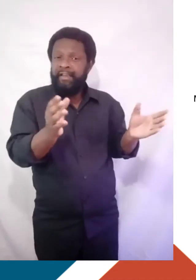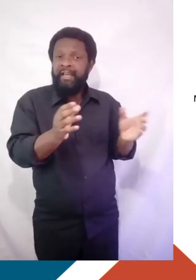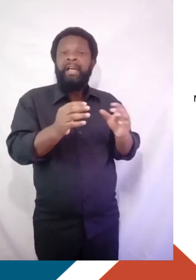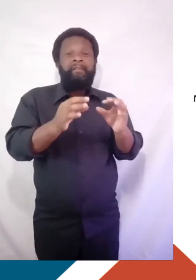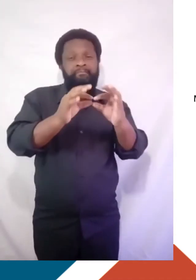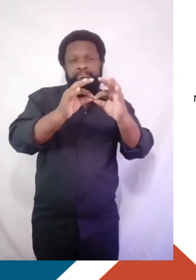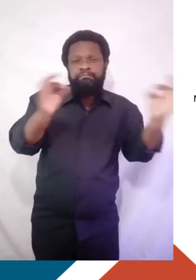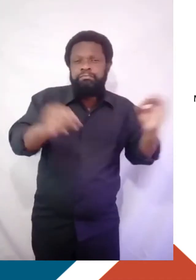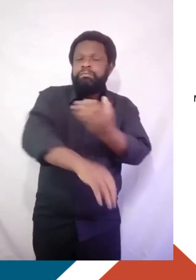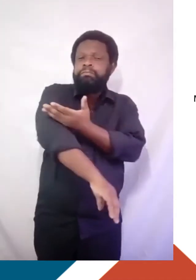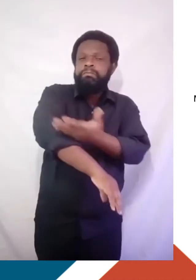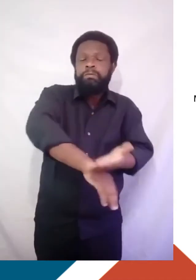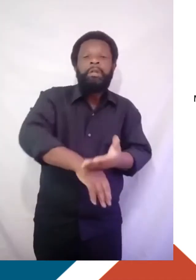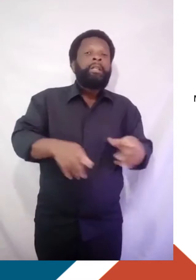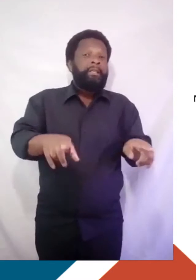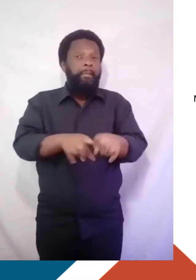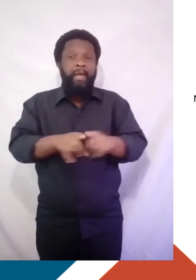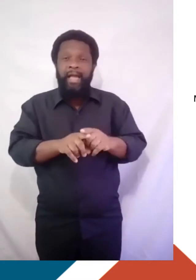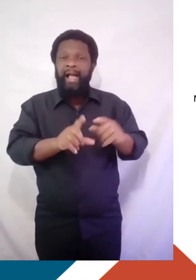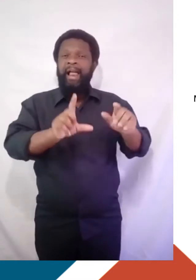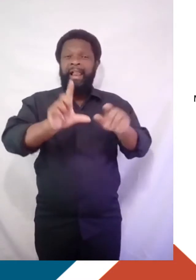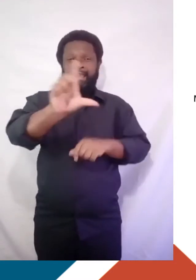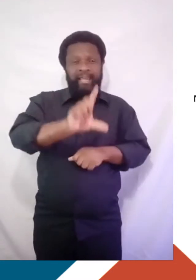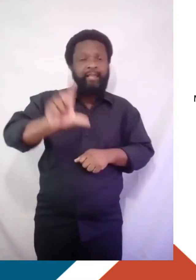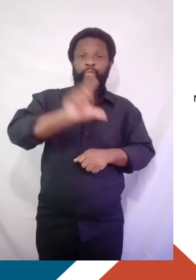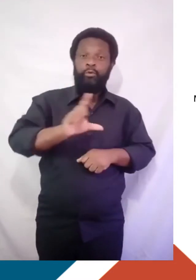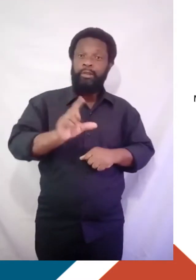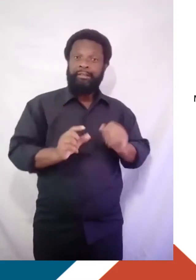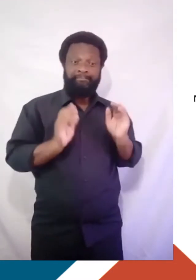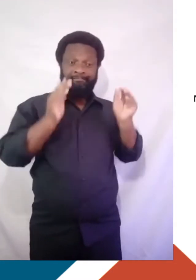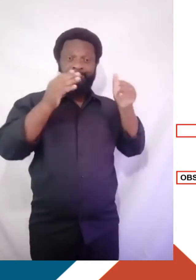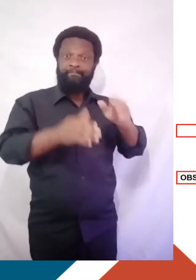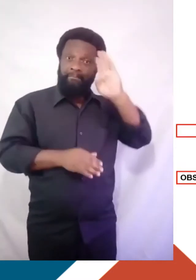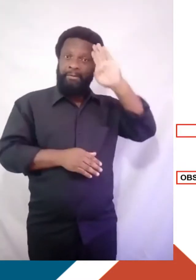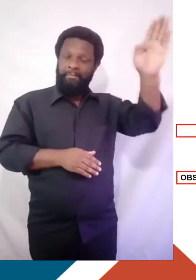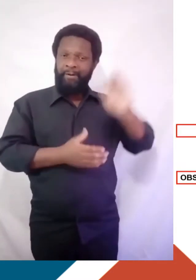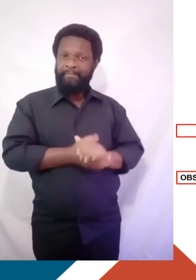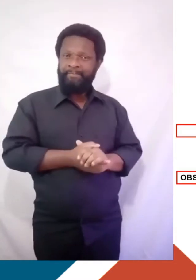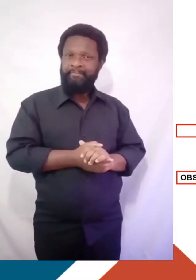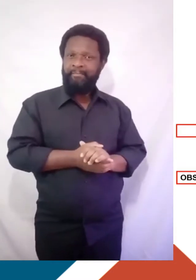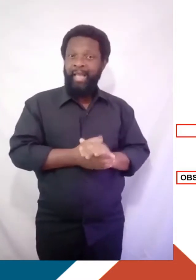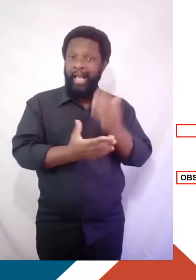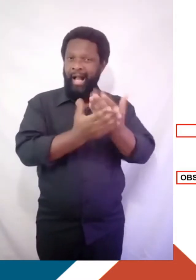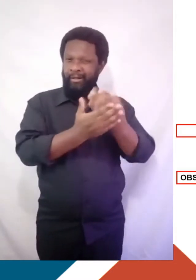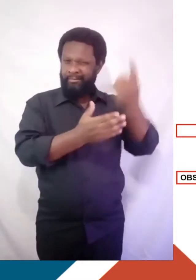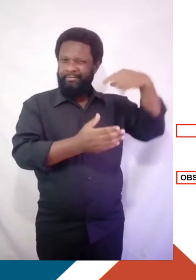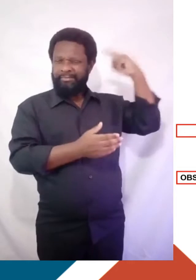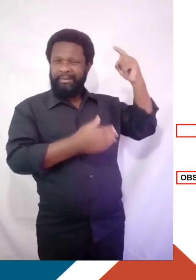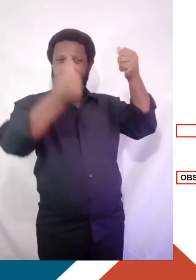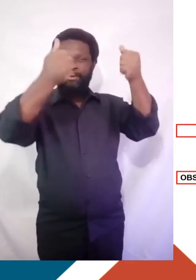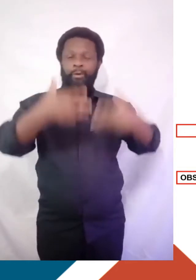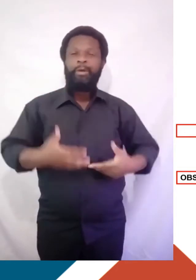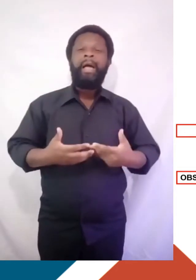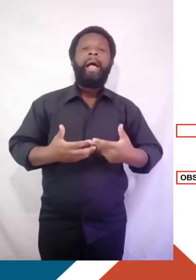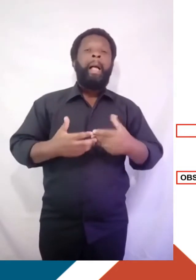própria forma literária, o romance, ganha seu protagonismo como forma narrativa. No vídeo anterior, foi abordada a